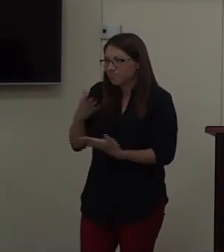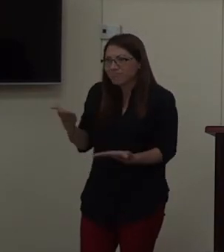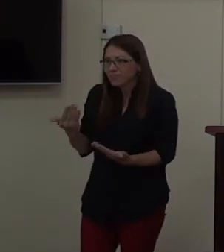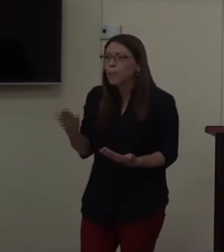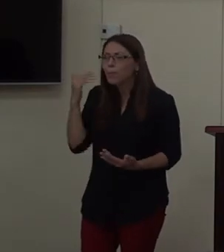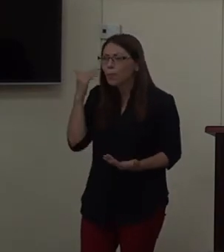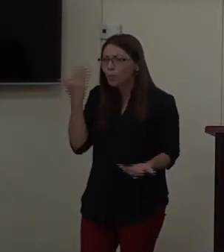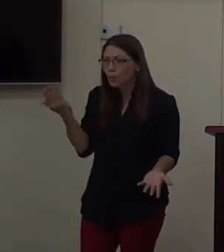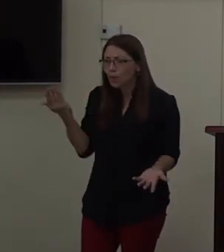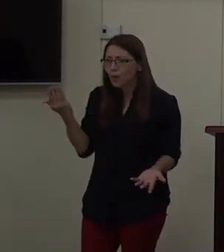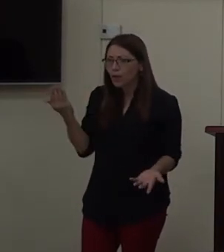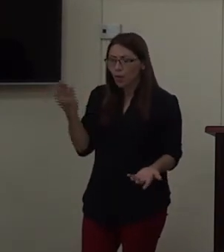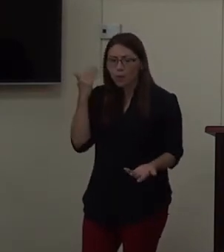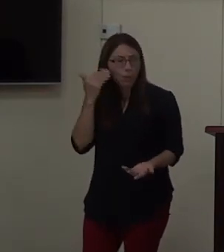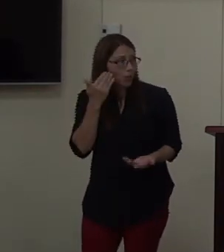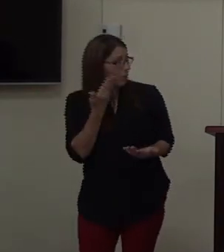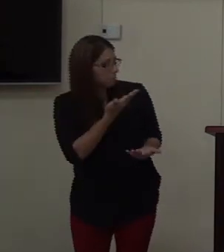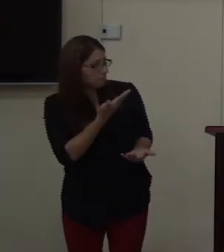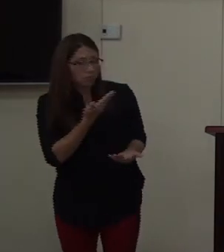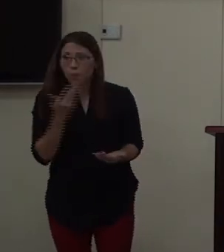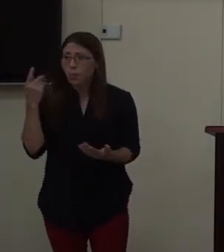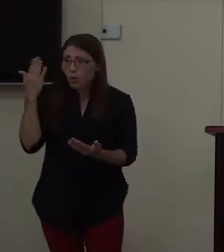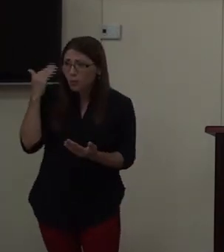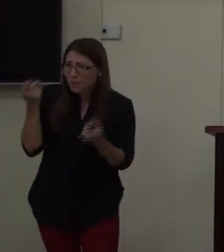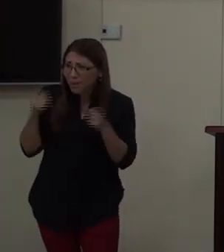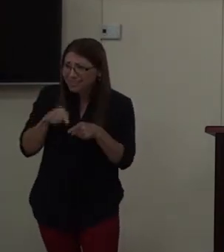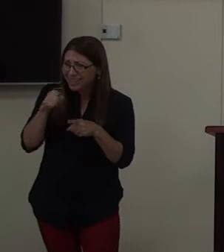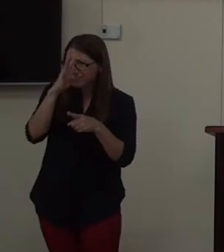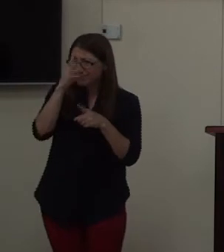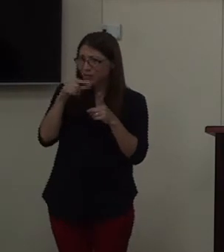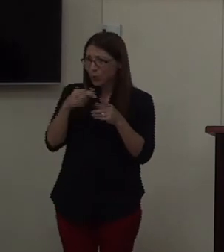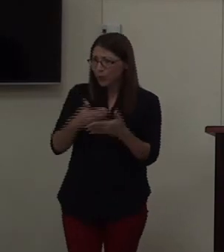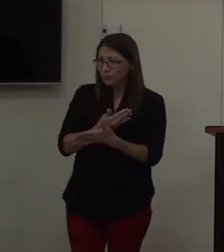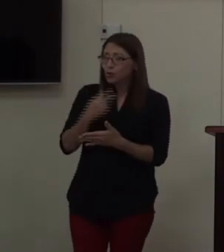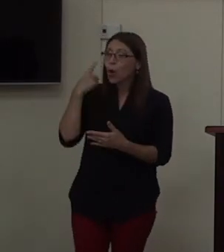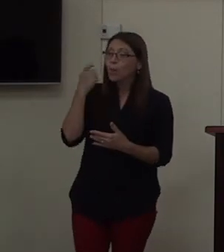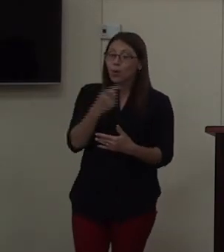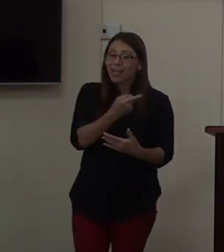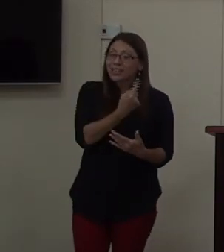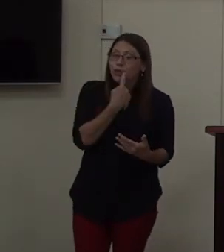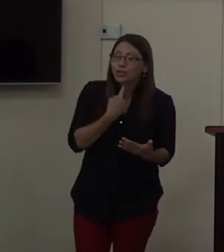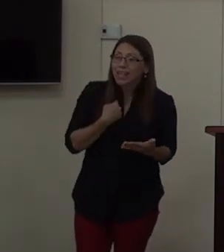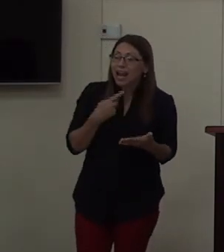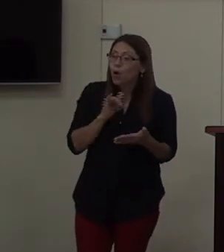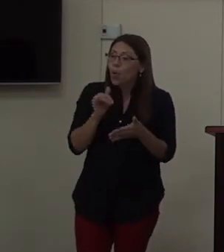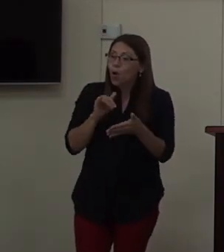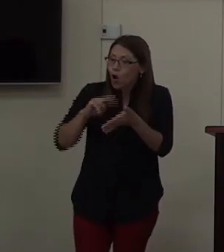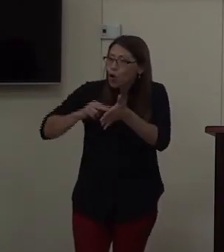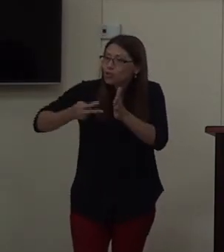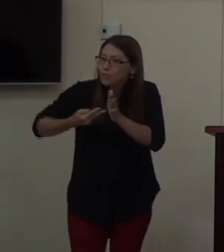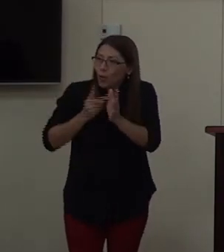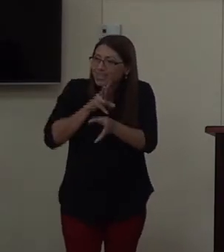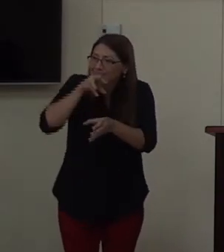qué? ¿Por qué pasa este tipo de neologismo? Precisamente porque nos señala cómo lo conceptual está aquí en medio, ¿verdad? Estos